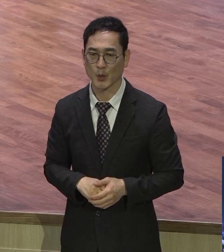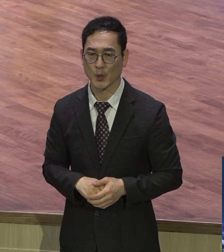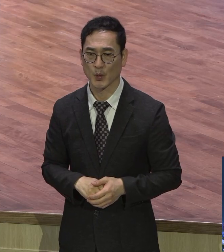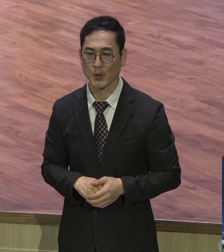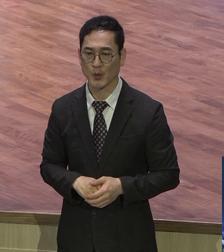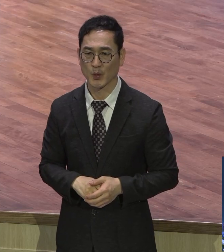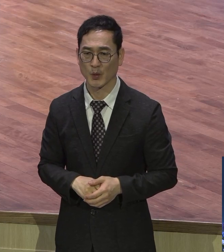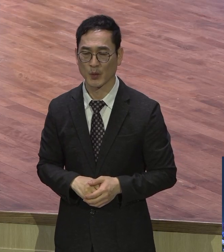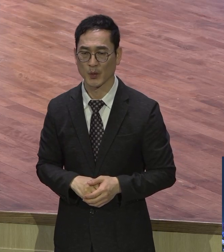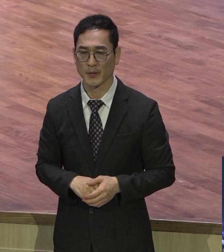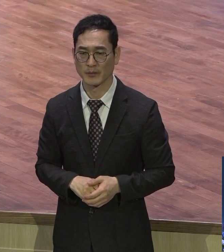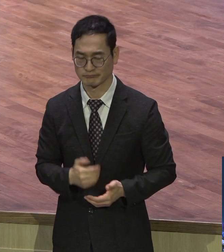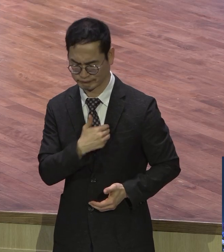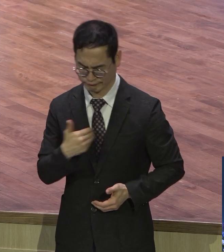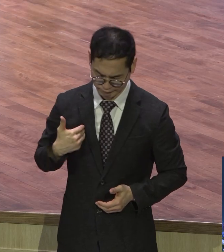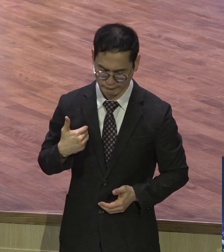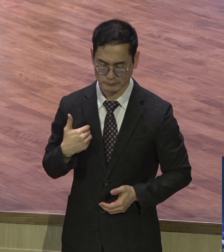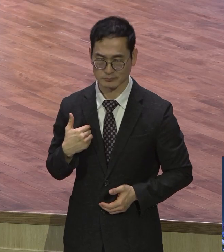흠없이 나가는